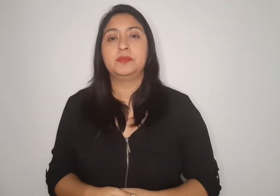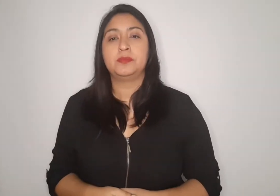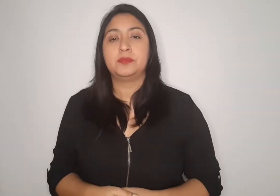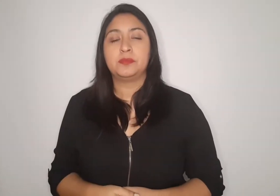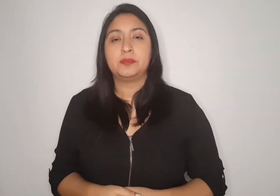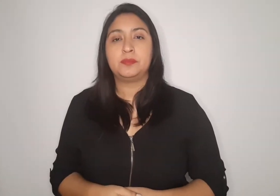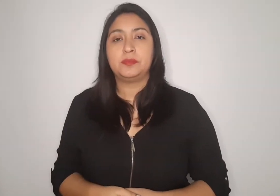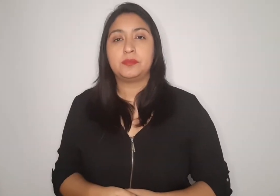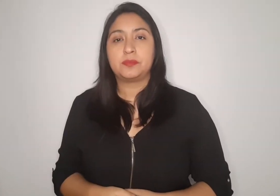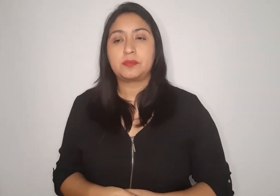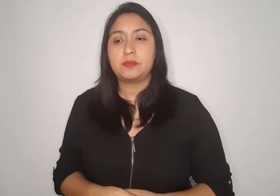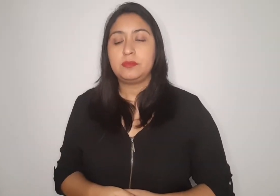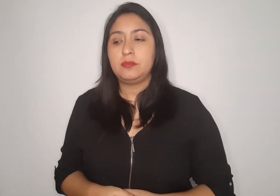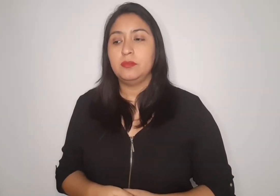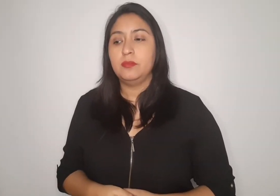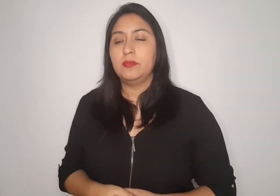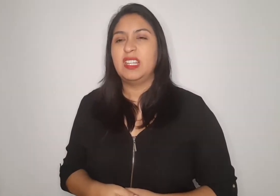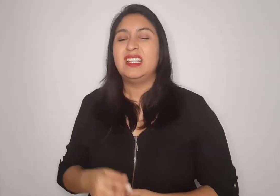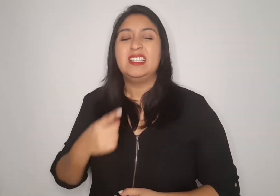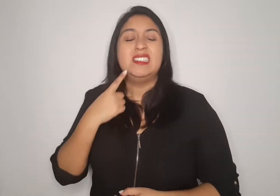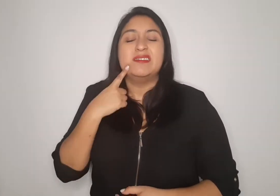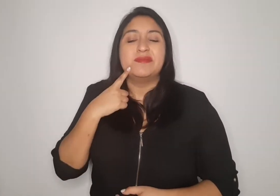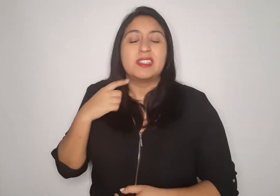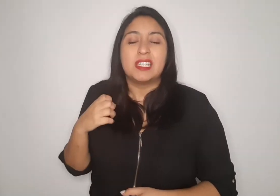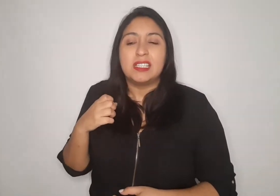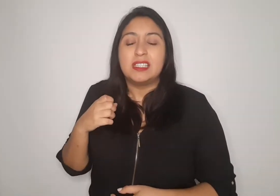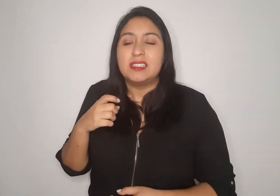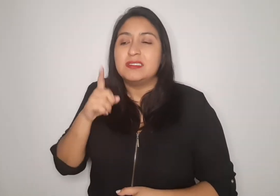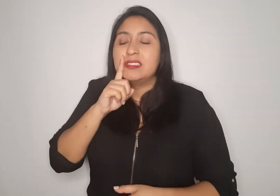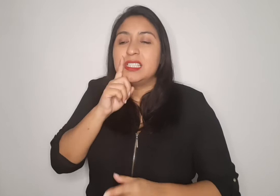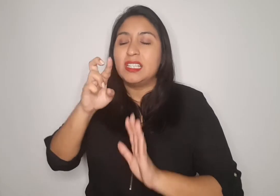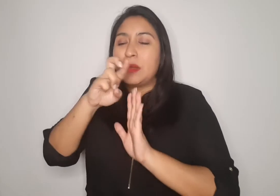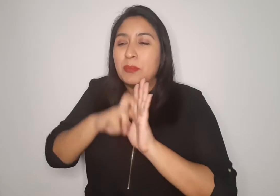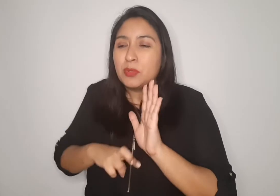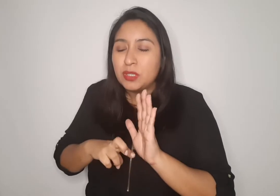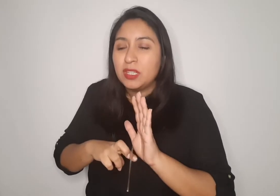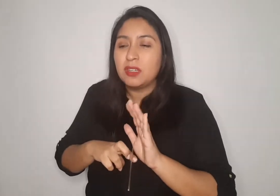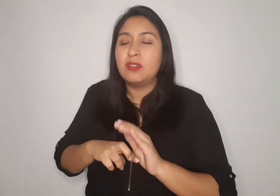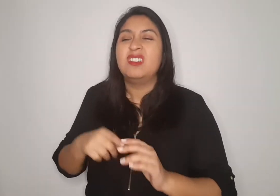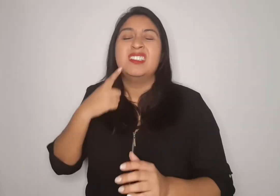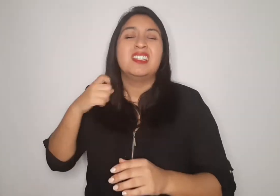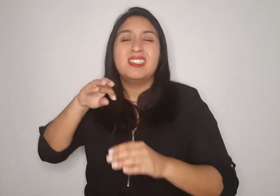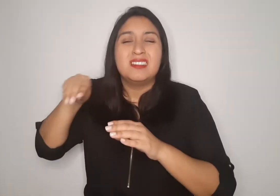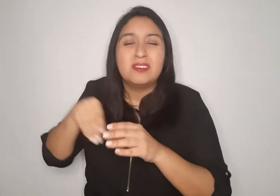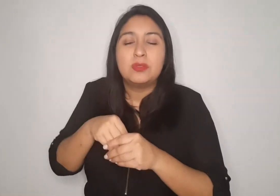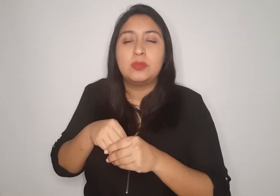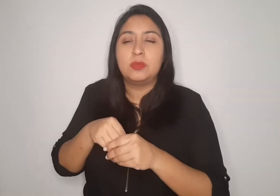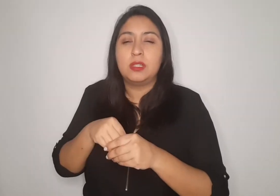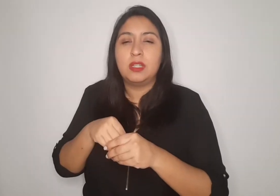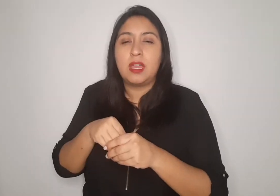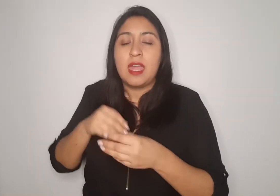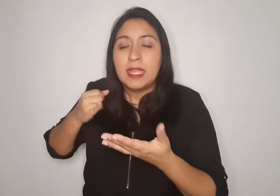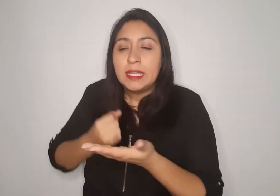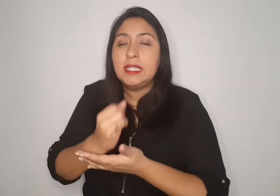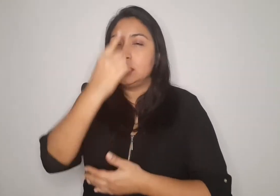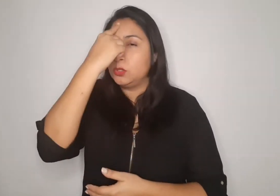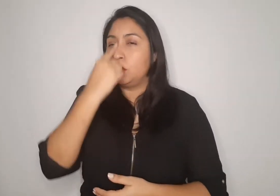Mira. Oye, ¿y qué contenía este proyecto, este inicio del museo? Mira,